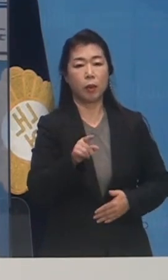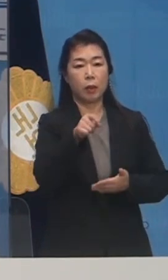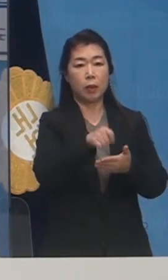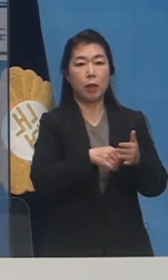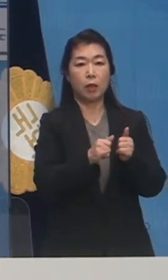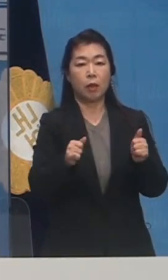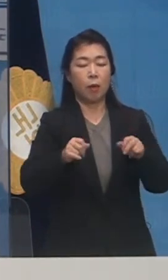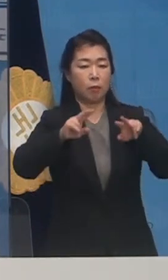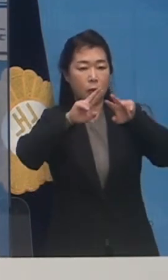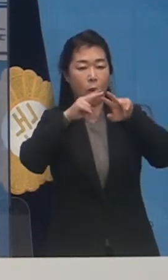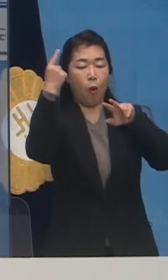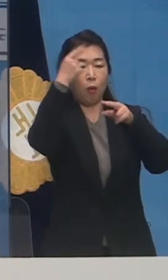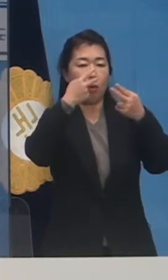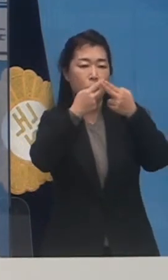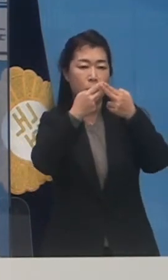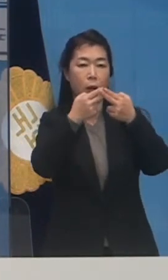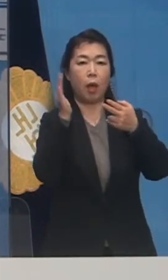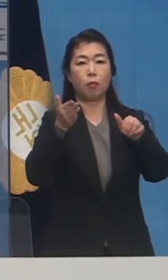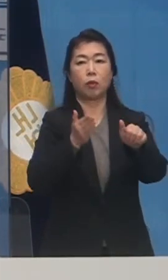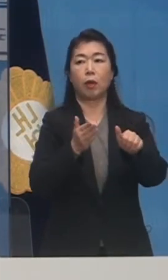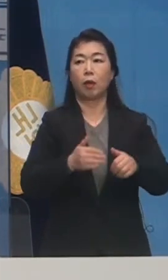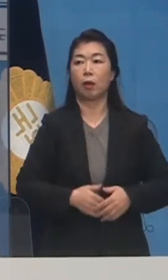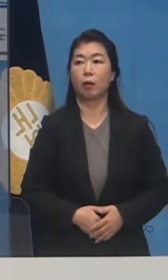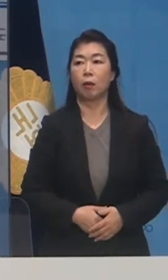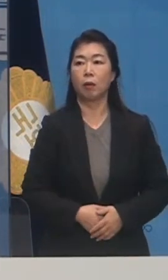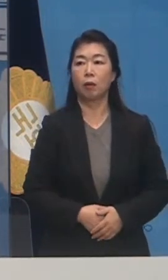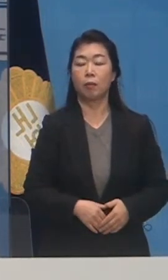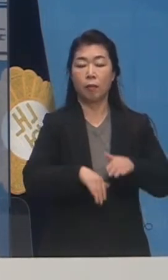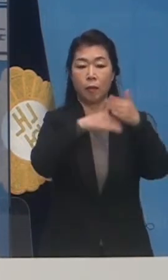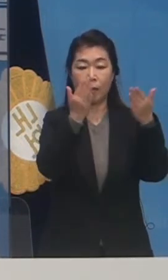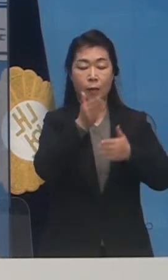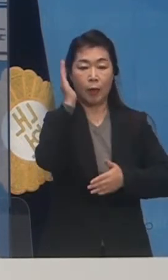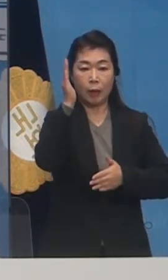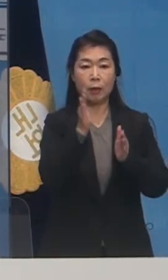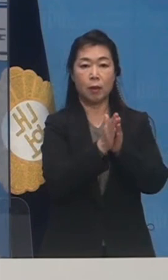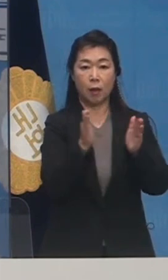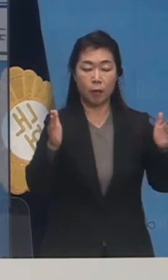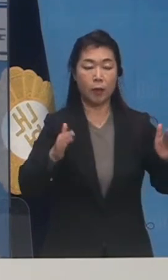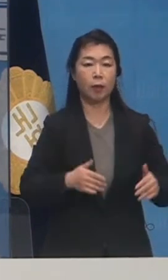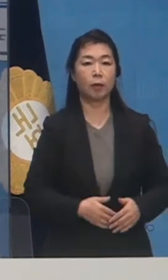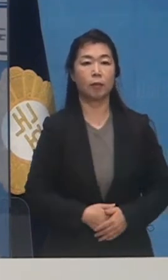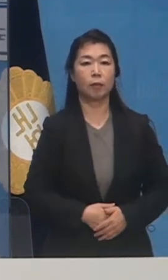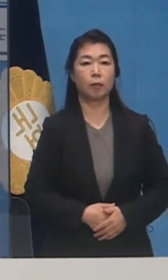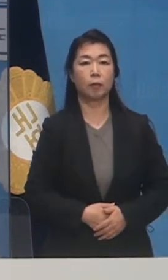기자님 모자이크 처리를 좀 해주시면 좋겠습니다. 그러면 모두 발언하겠습니다.